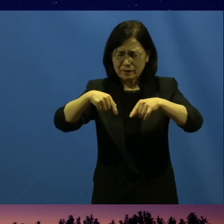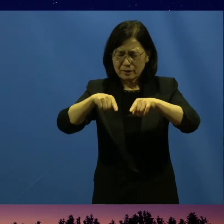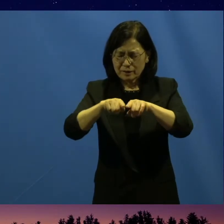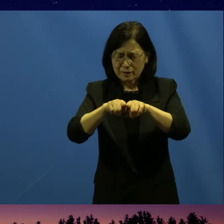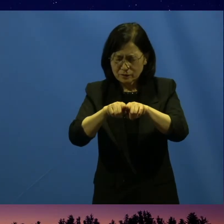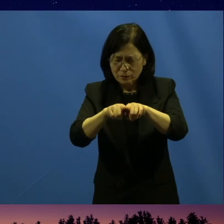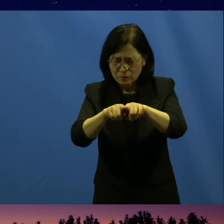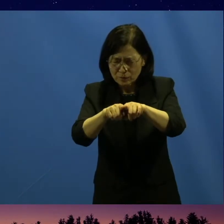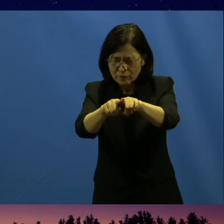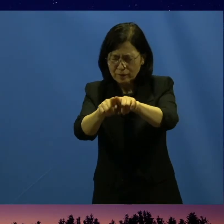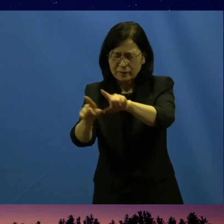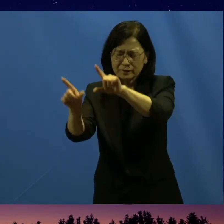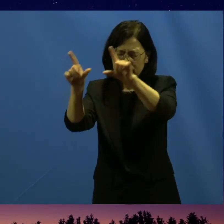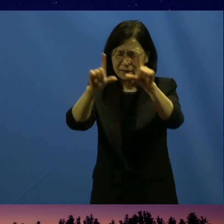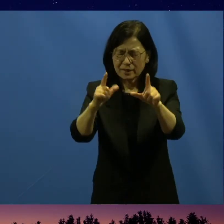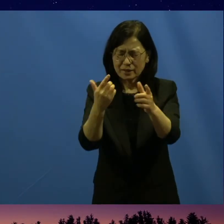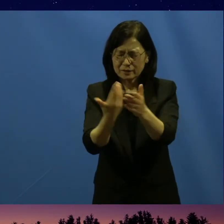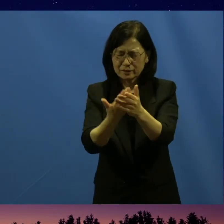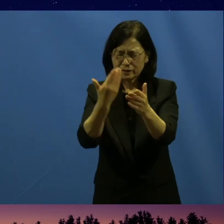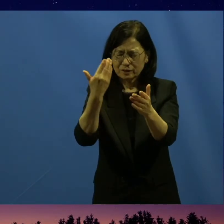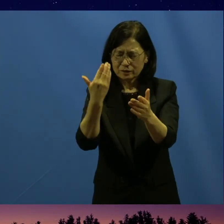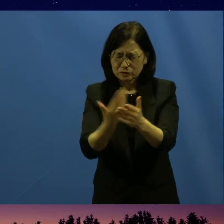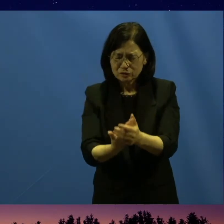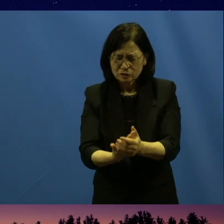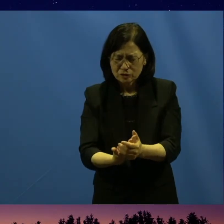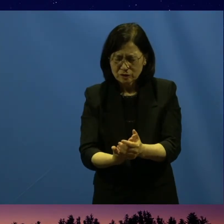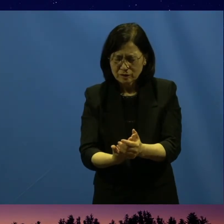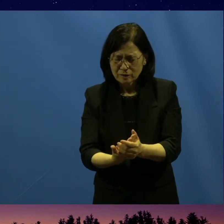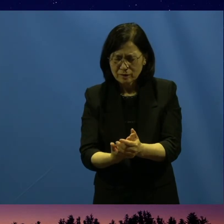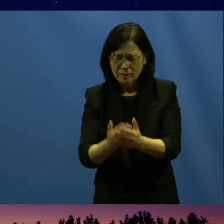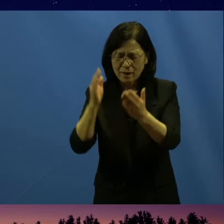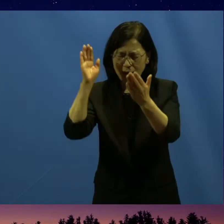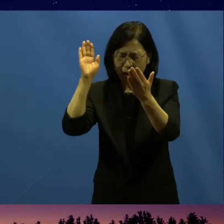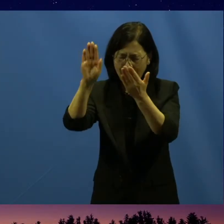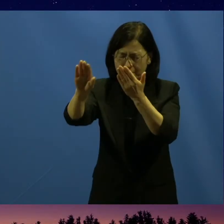일상을 살아가게 하여 주시옵소서. 뒤로 물러나지 않고 앞으로